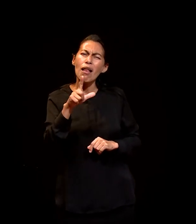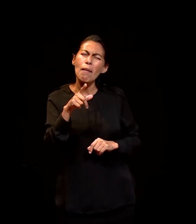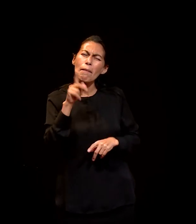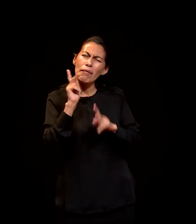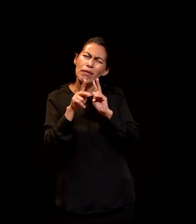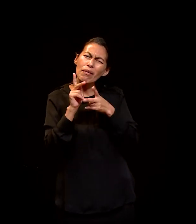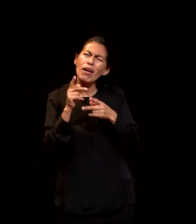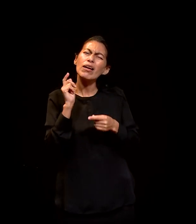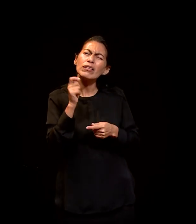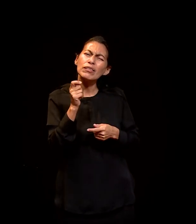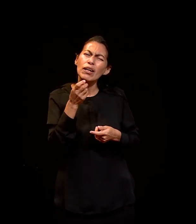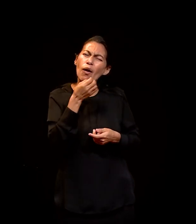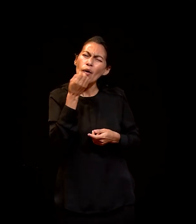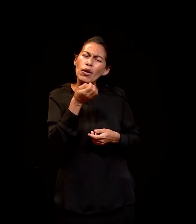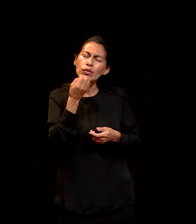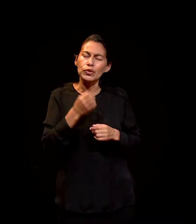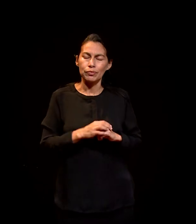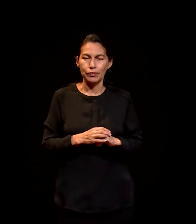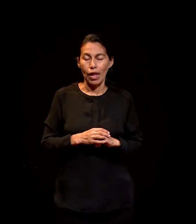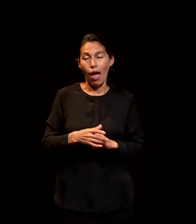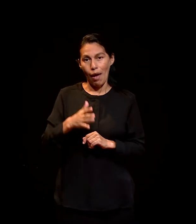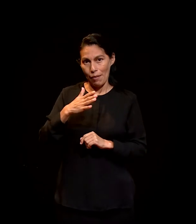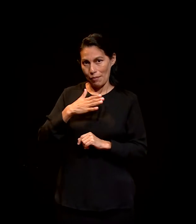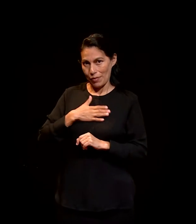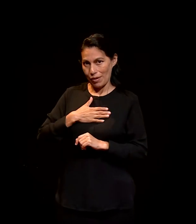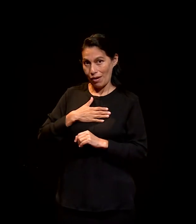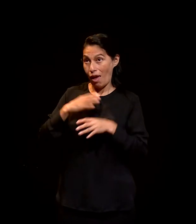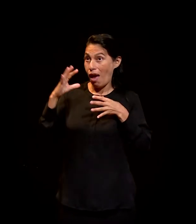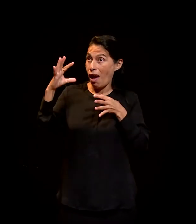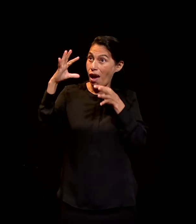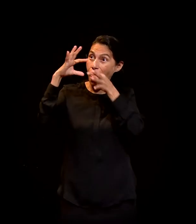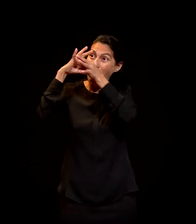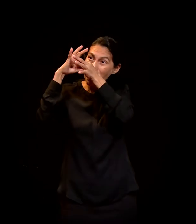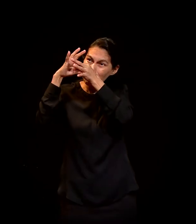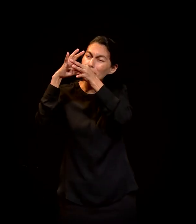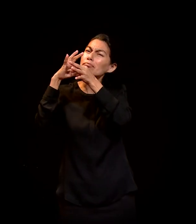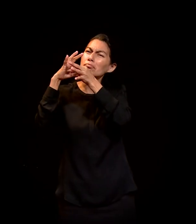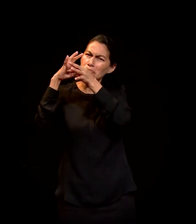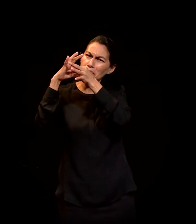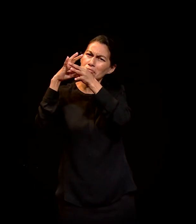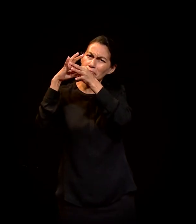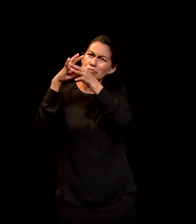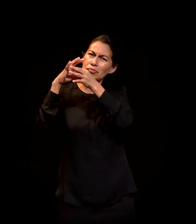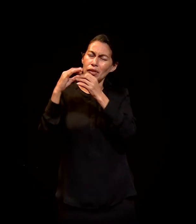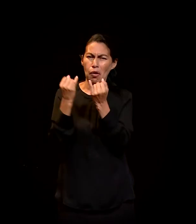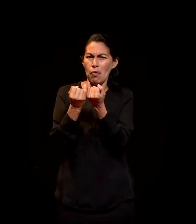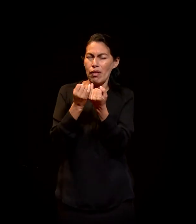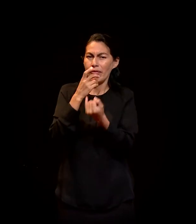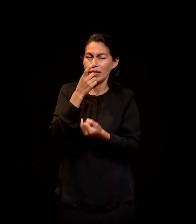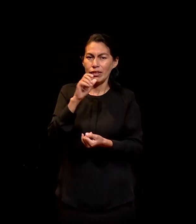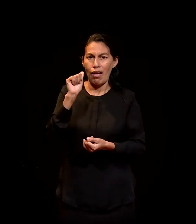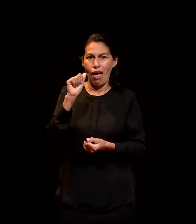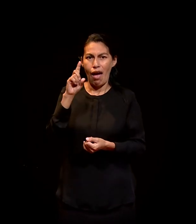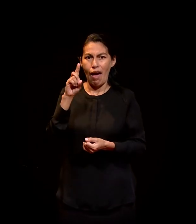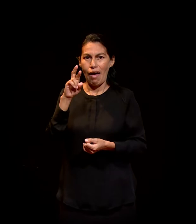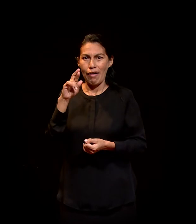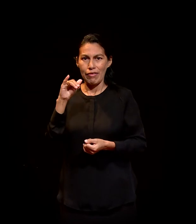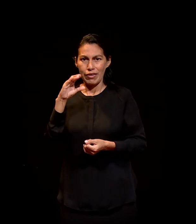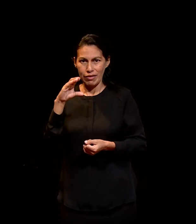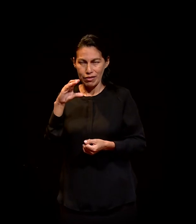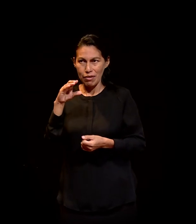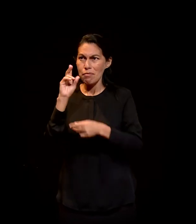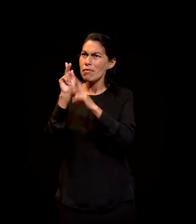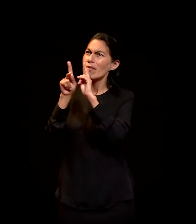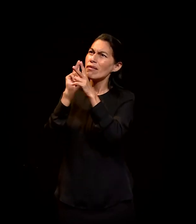para mí es como la forma en la que puedo conectarme con con como decías de platicar con él y como usted